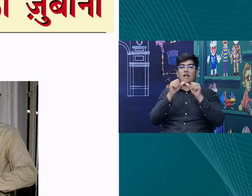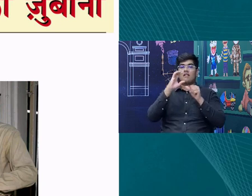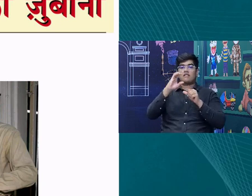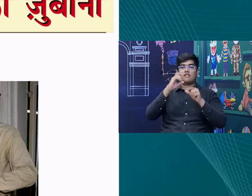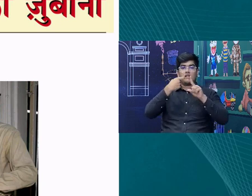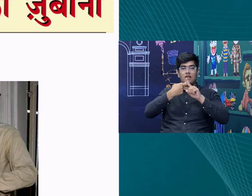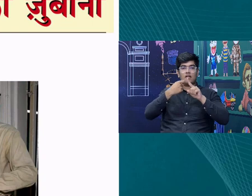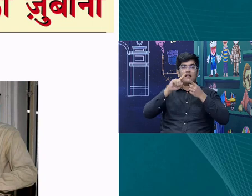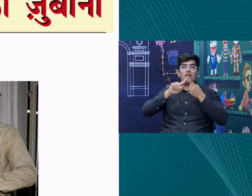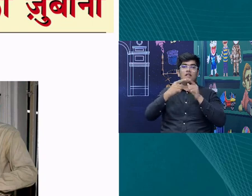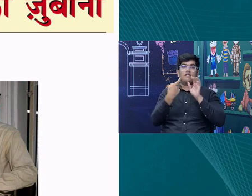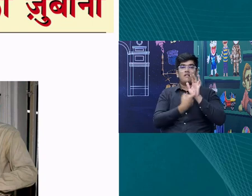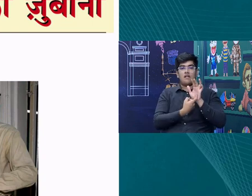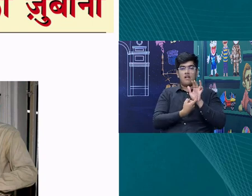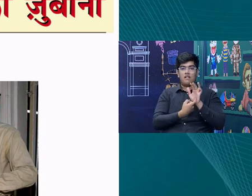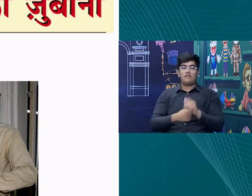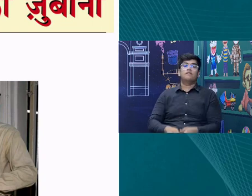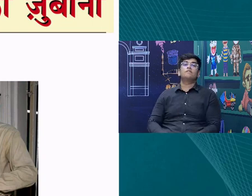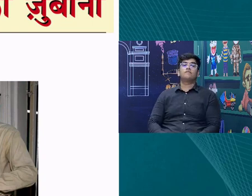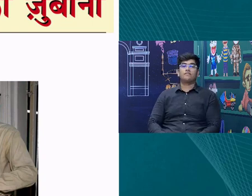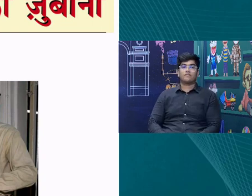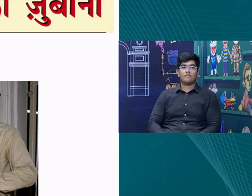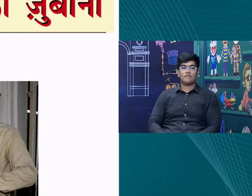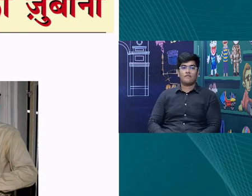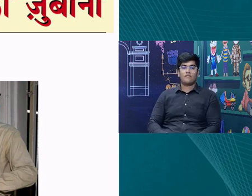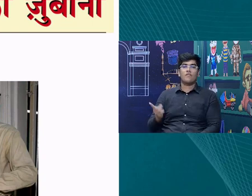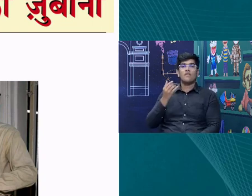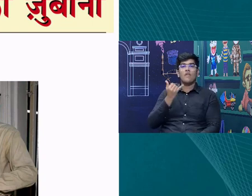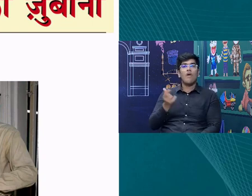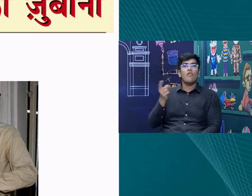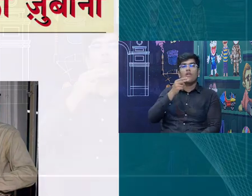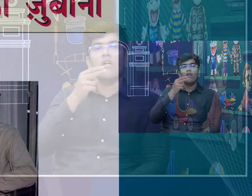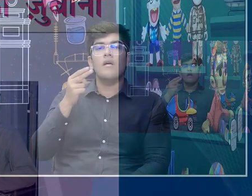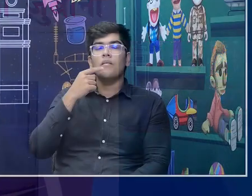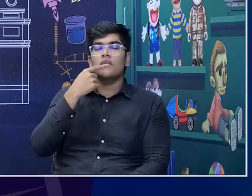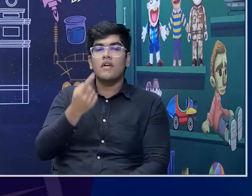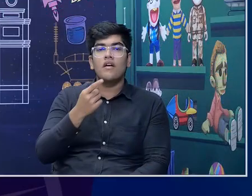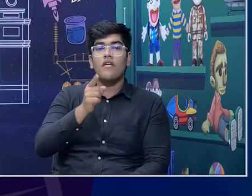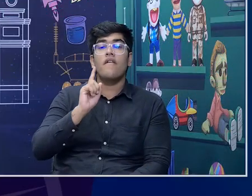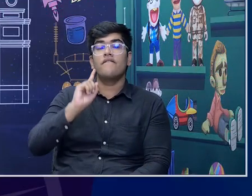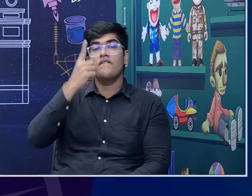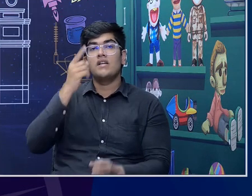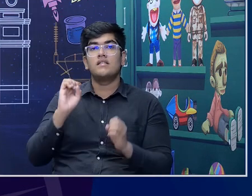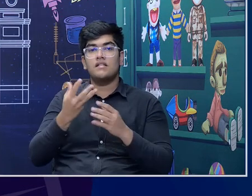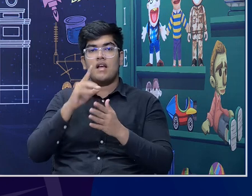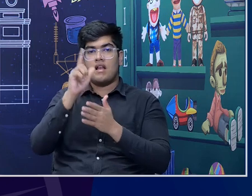किवामिन है